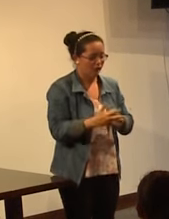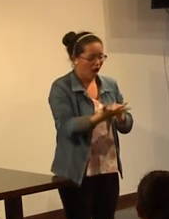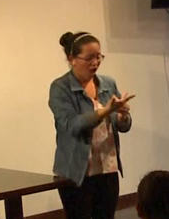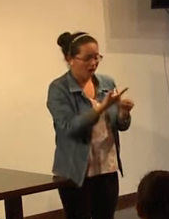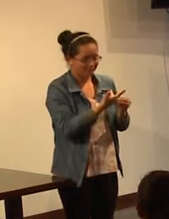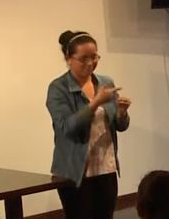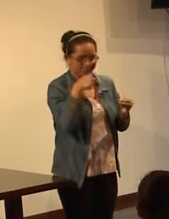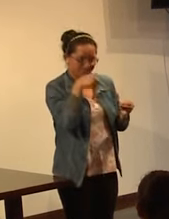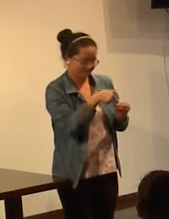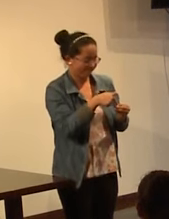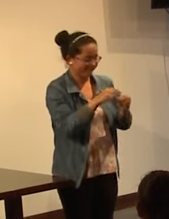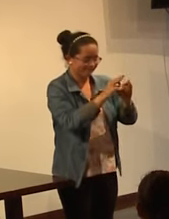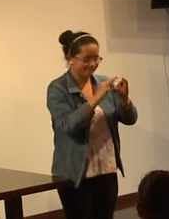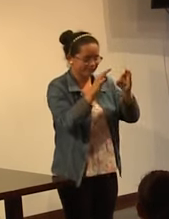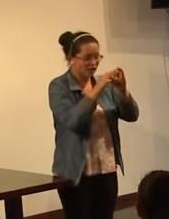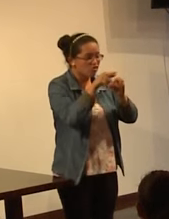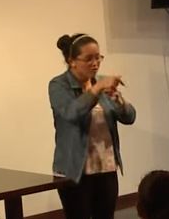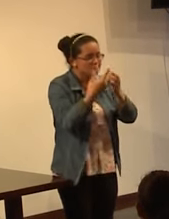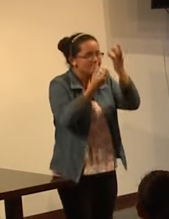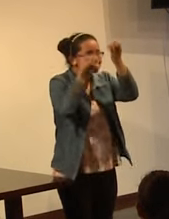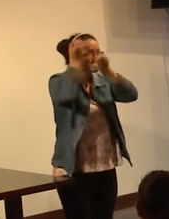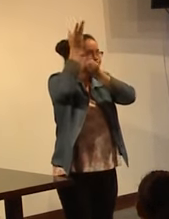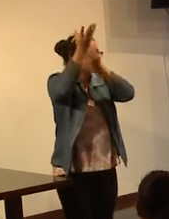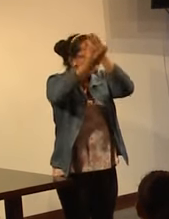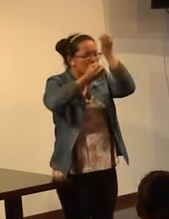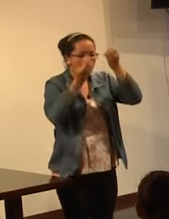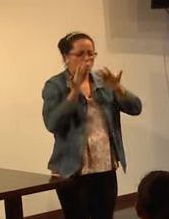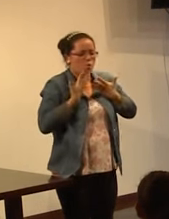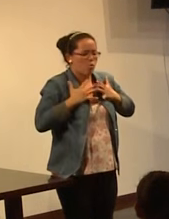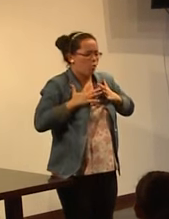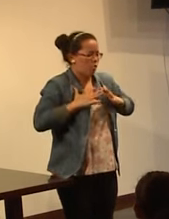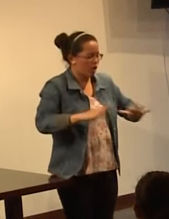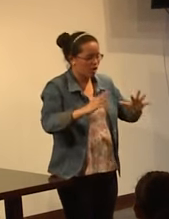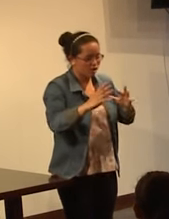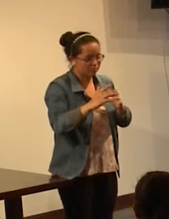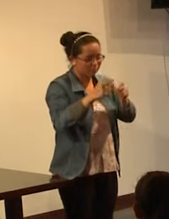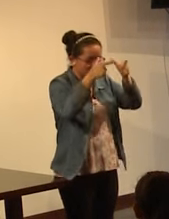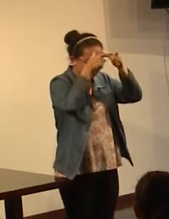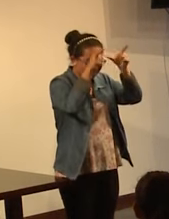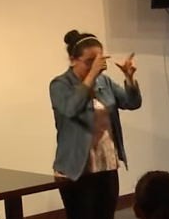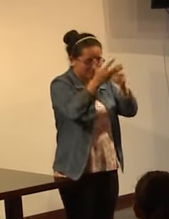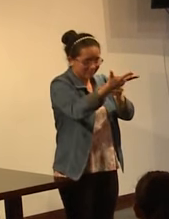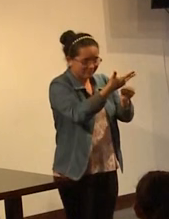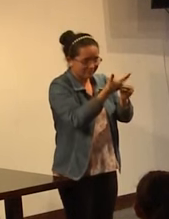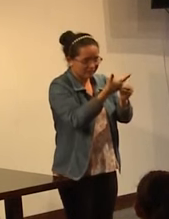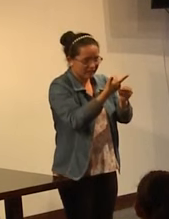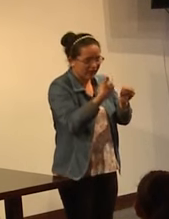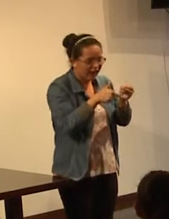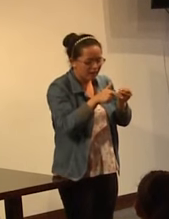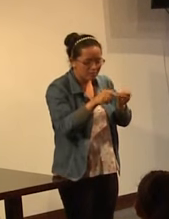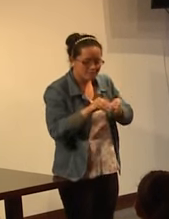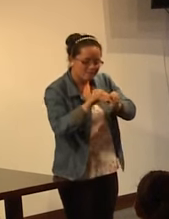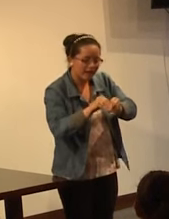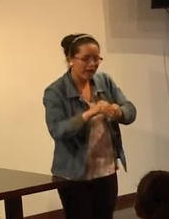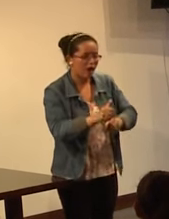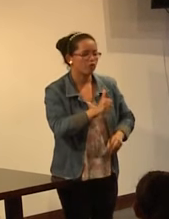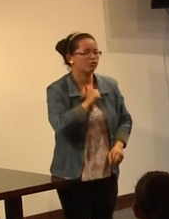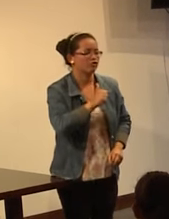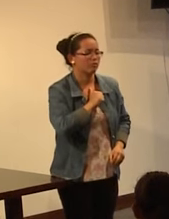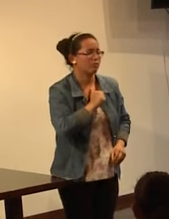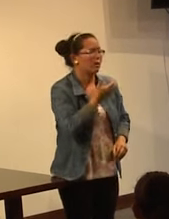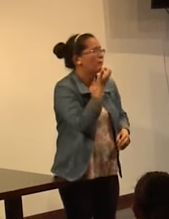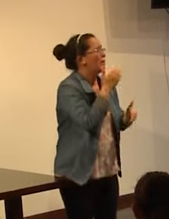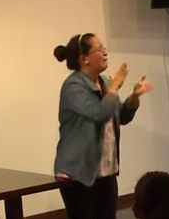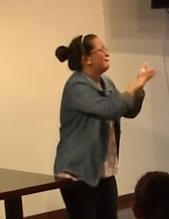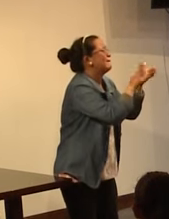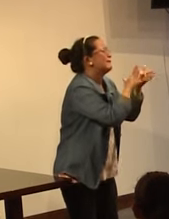Porque el acto de crear en cualquiera de los lenguajes artísticos implica una cosa que es fundamental y es un acto de autonomía. Si yo tengo que pedirle permiso a alguien para